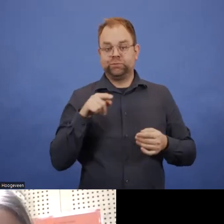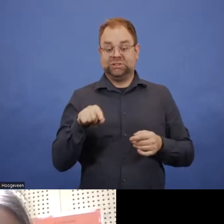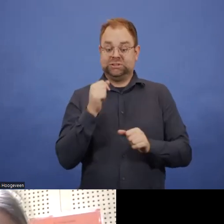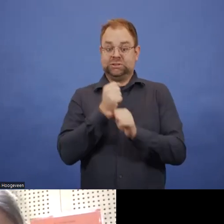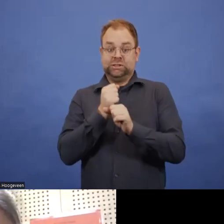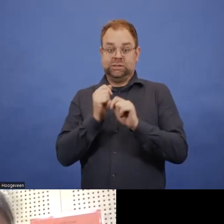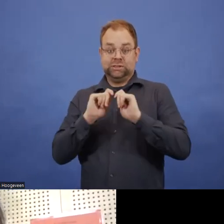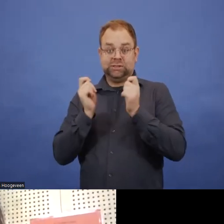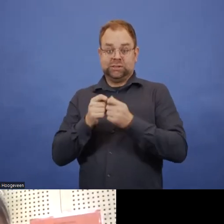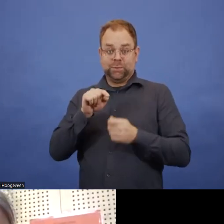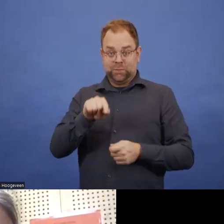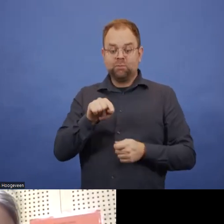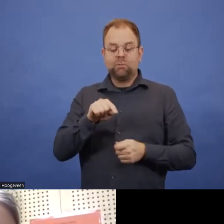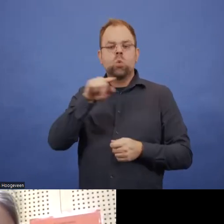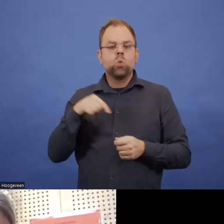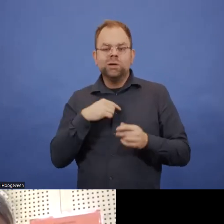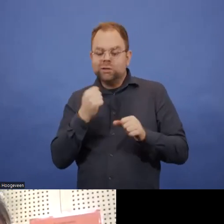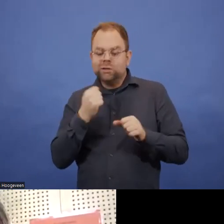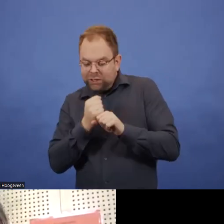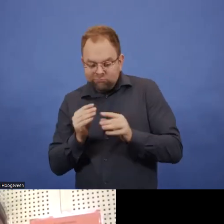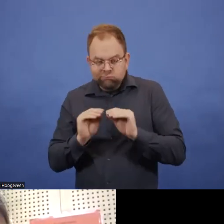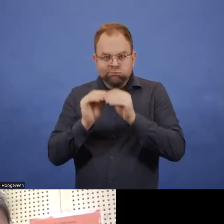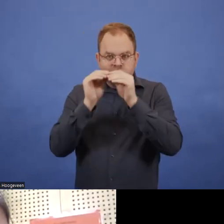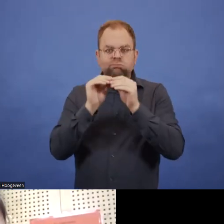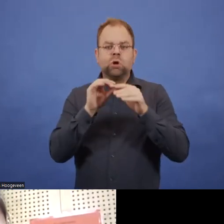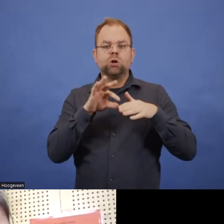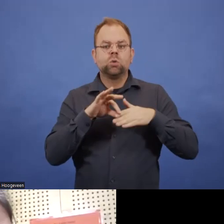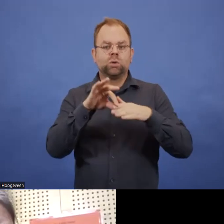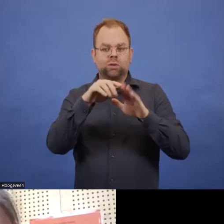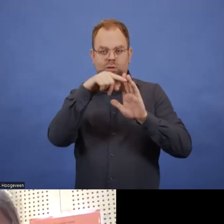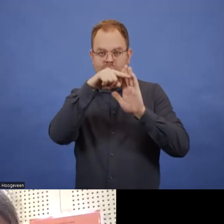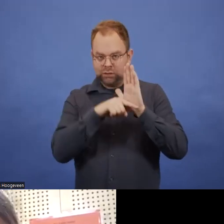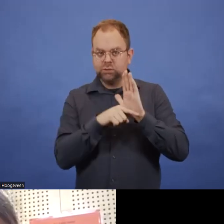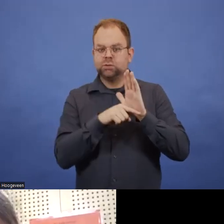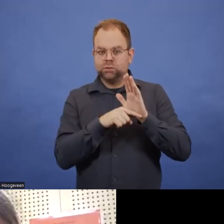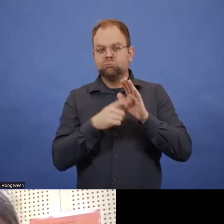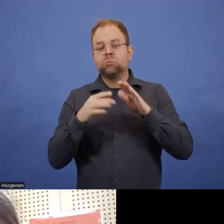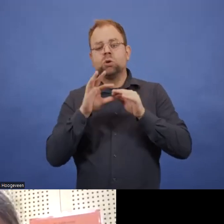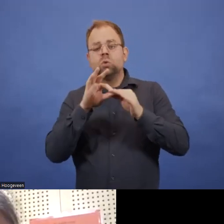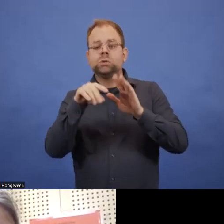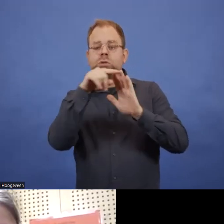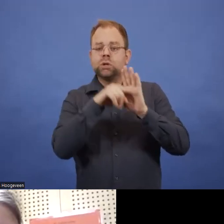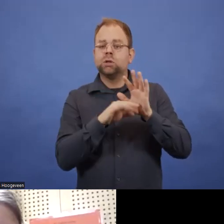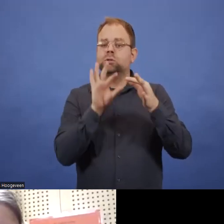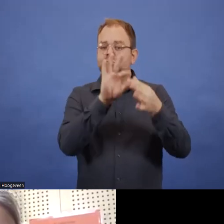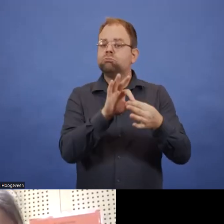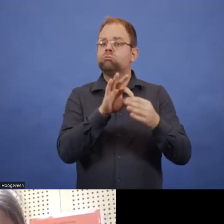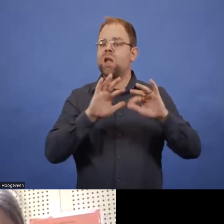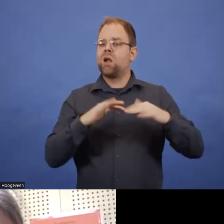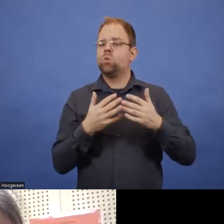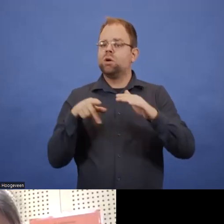desarrollando capacidades, estamos haciendo unas listas donde nos aseguramos de que